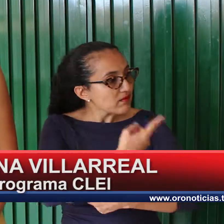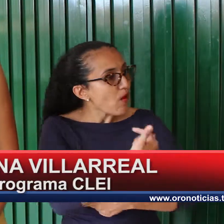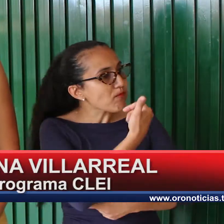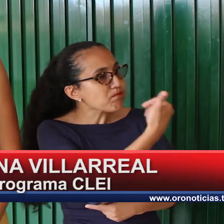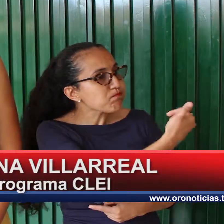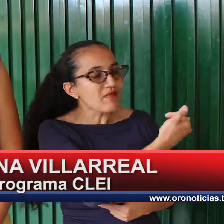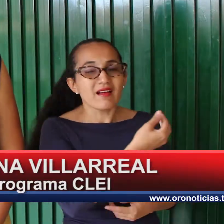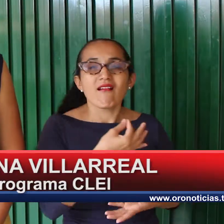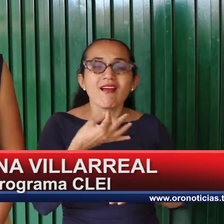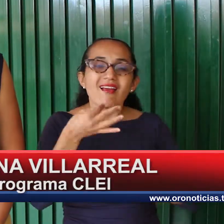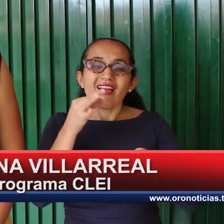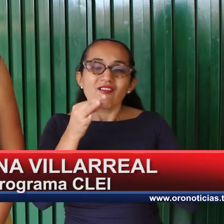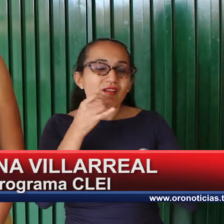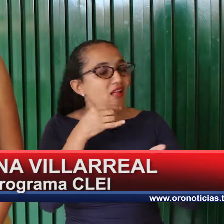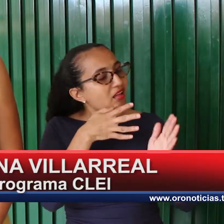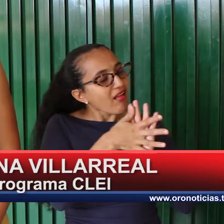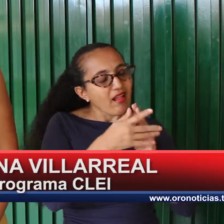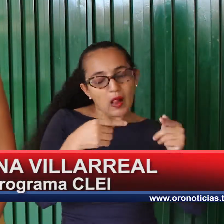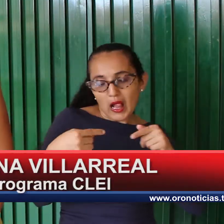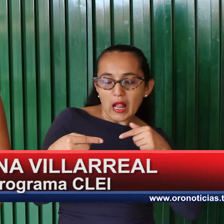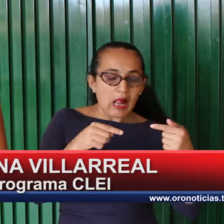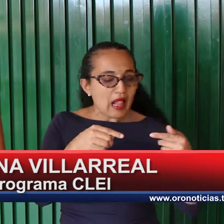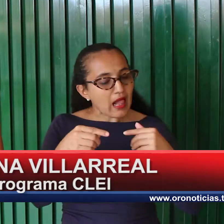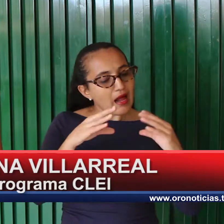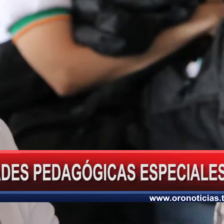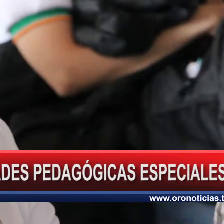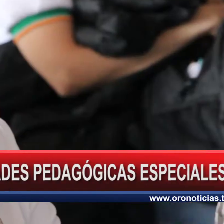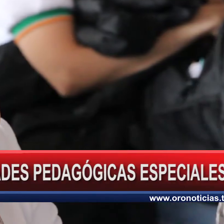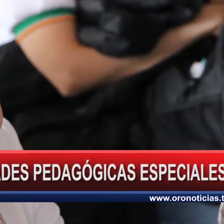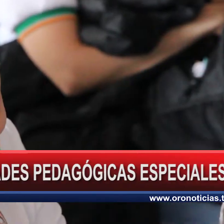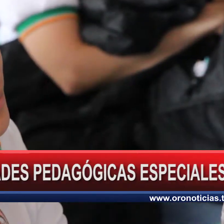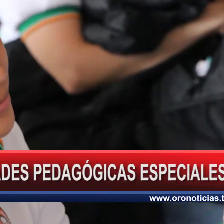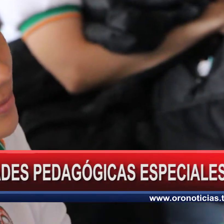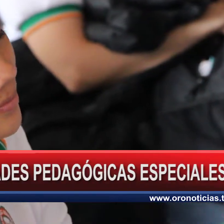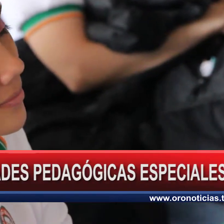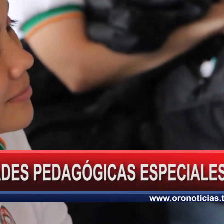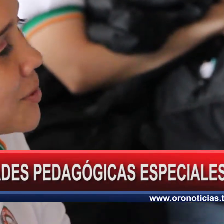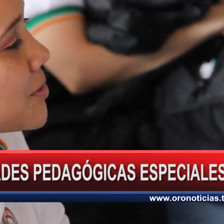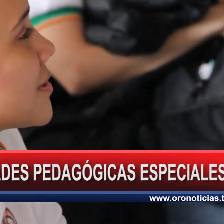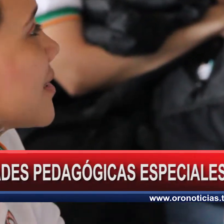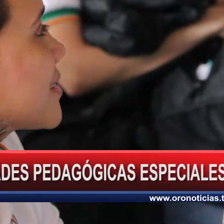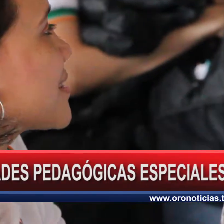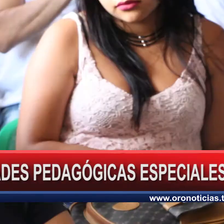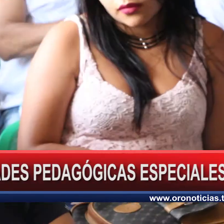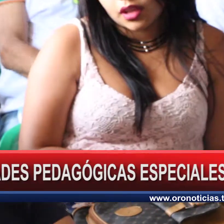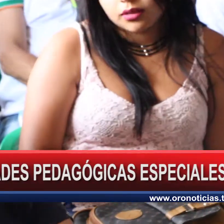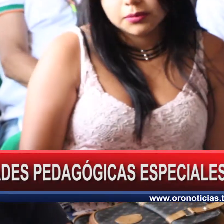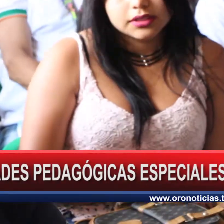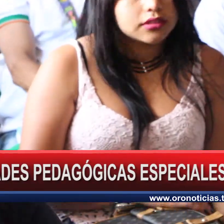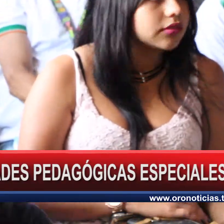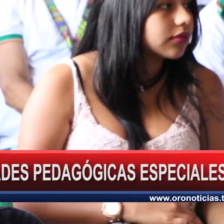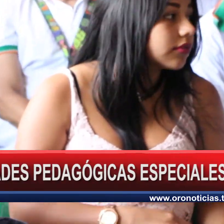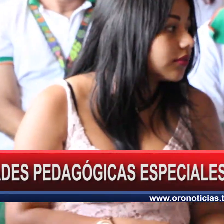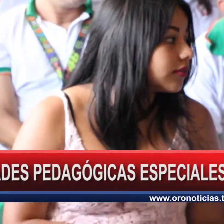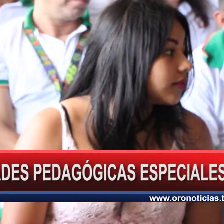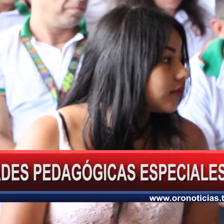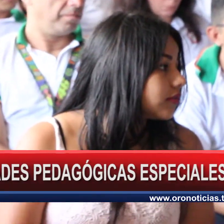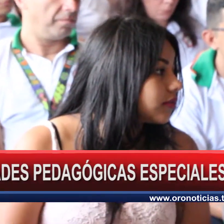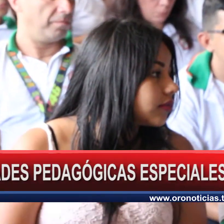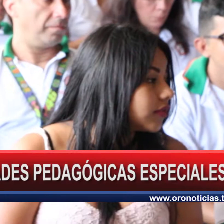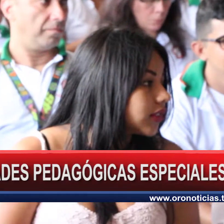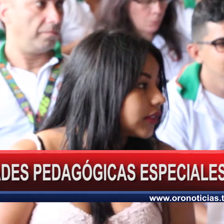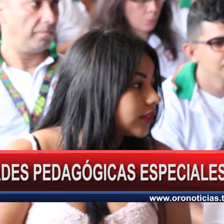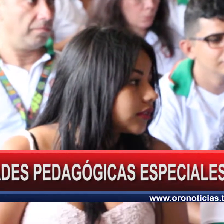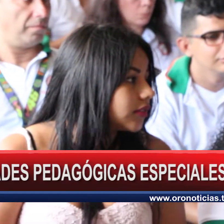café sobre el futuro para los estudiantes de la jornada sabatina tenemos es también la posibilidad de con la